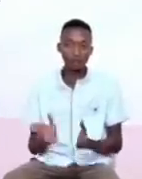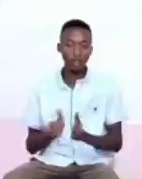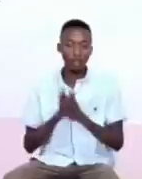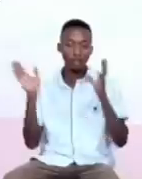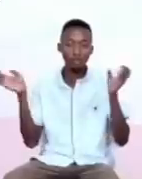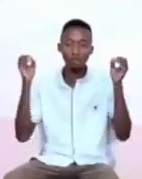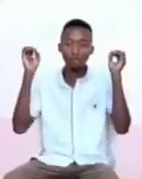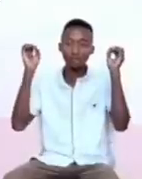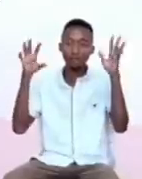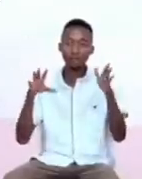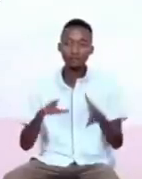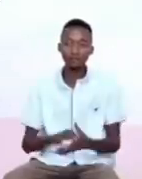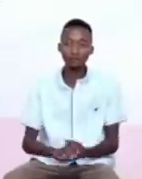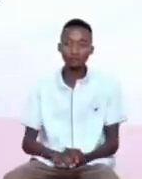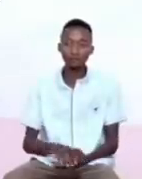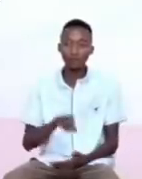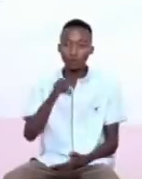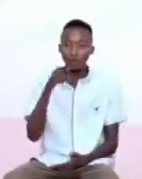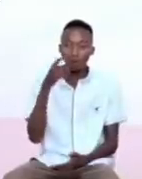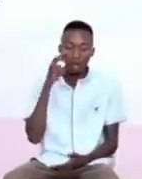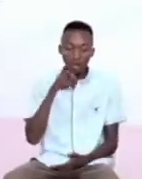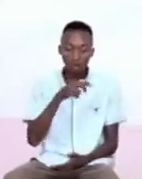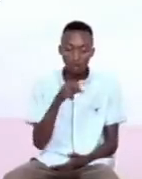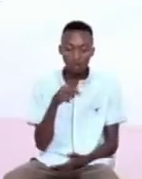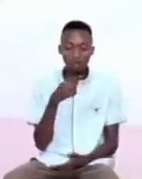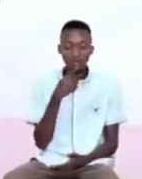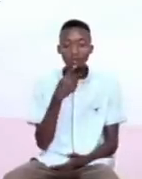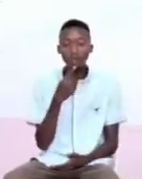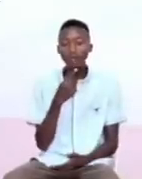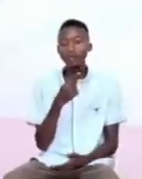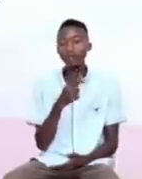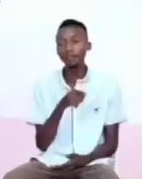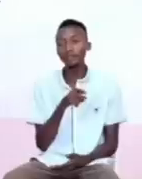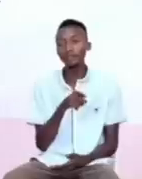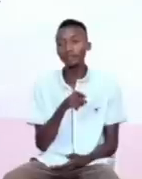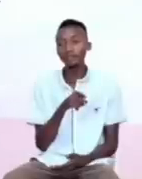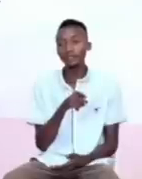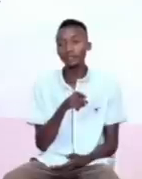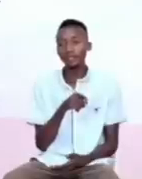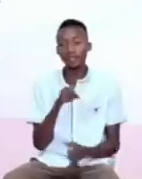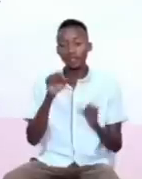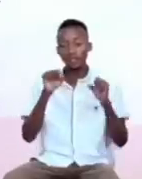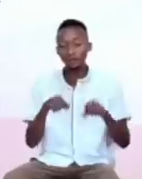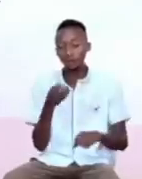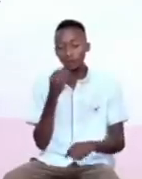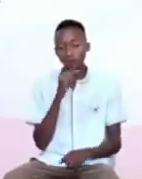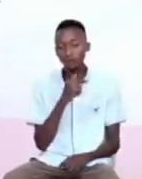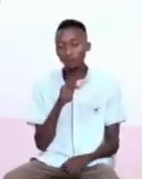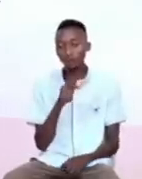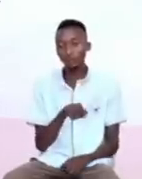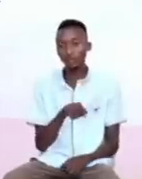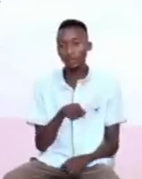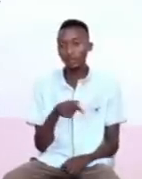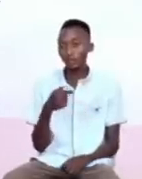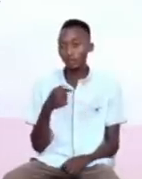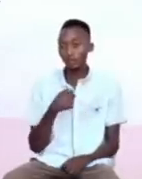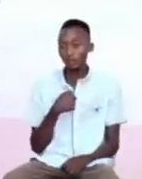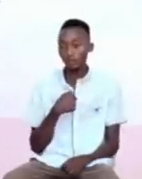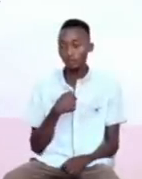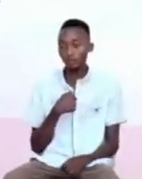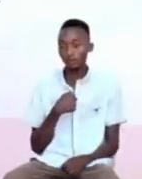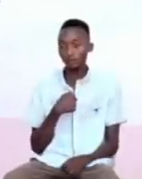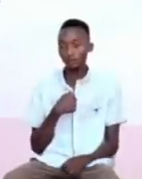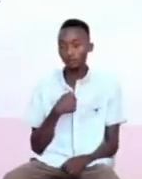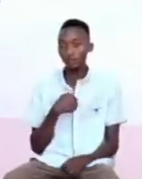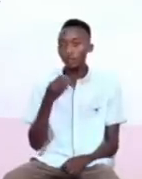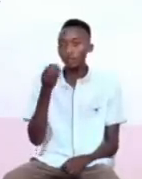Haleluya. Wewe unatazama pia unasema aya siwezi kuvuka. Mimi nilikuwa na